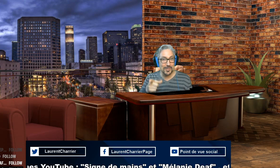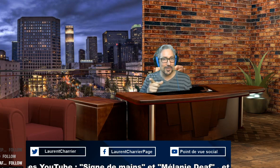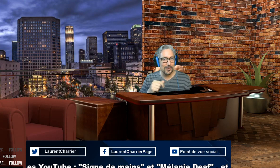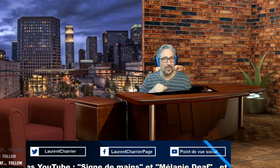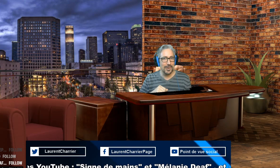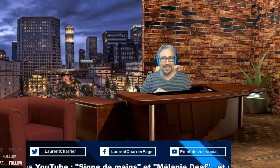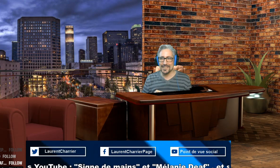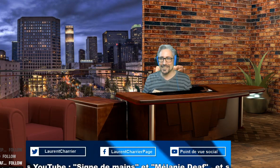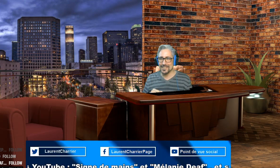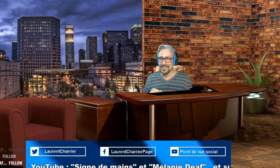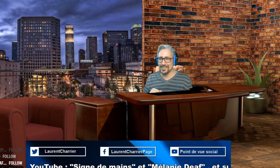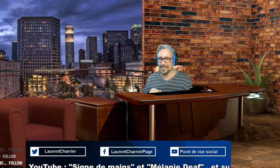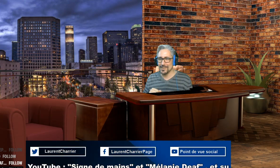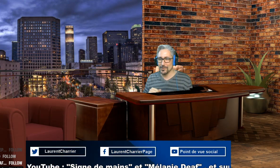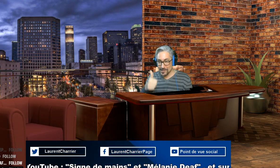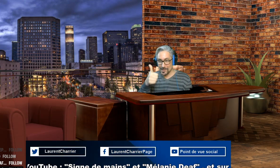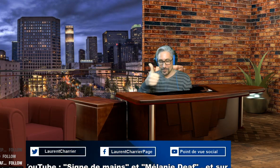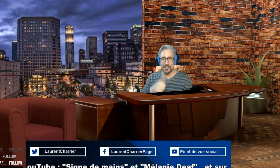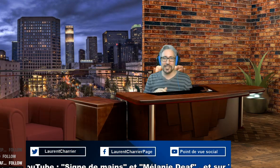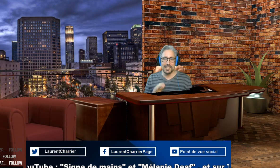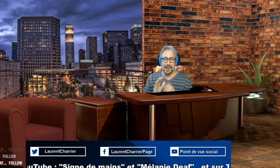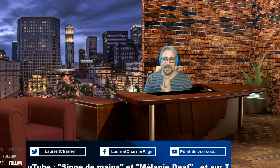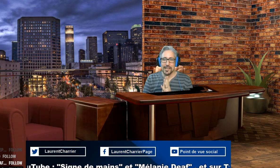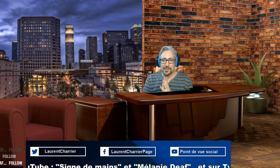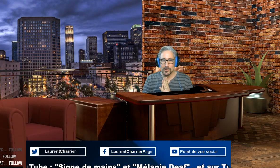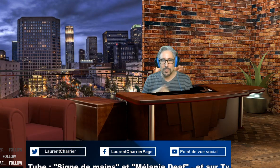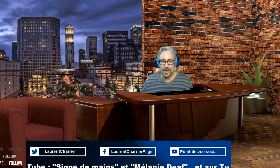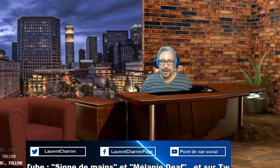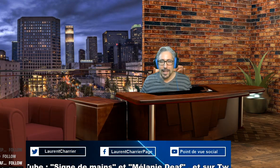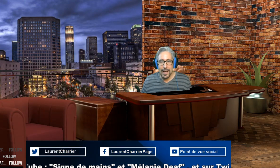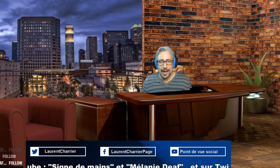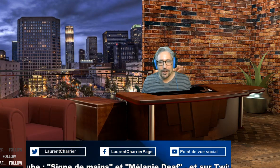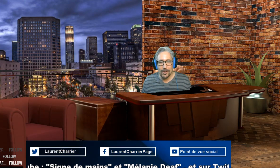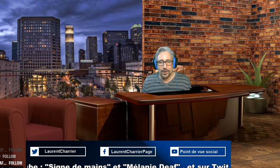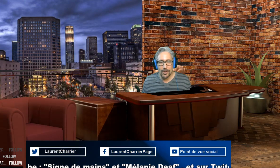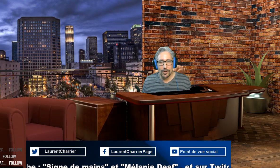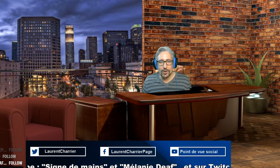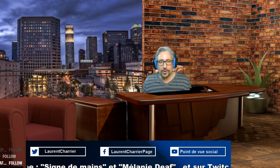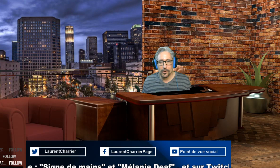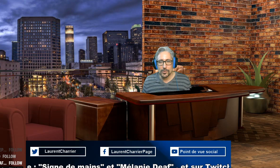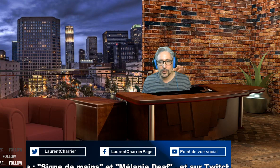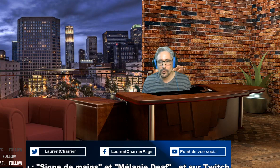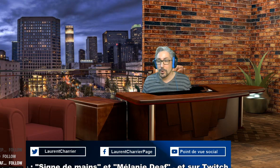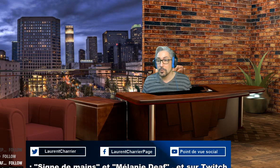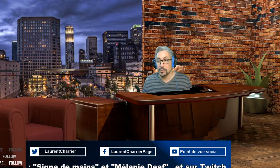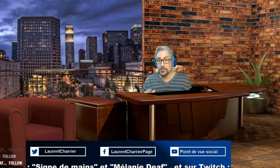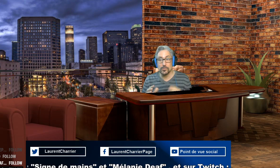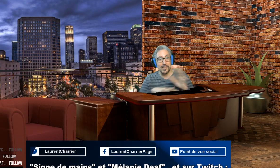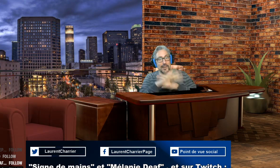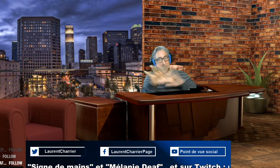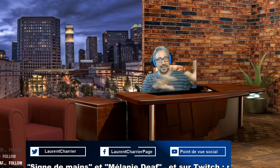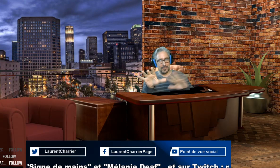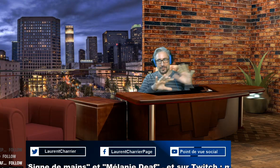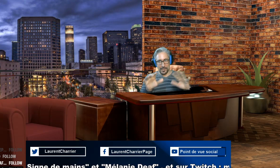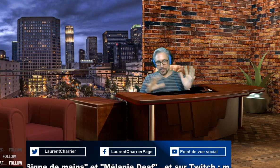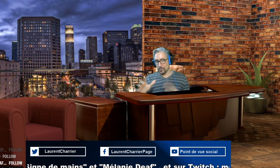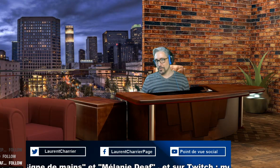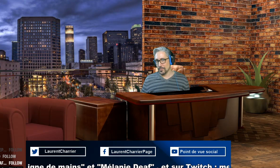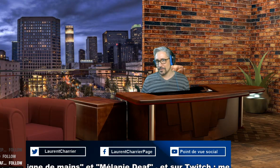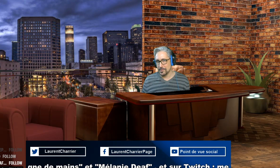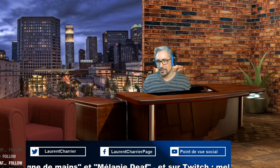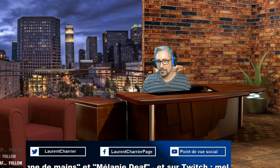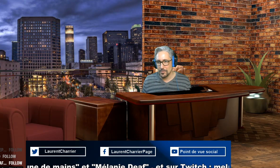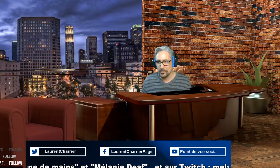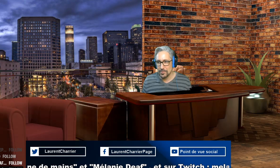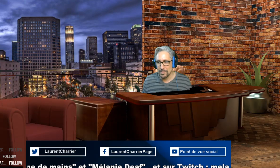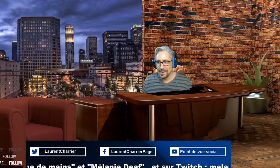Est-ce qu'on m'entend ou pas? Oui, c'est bon, génial, super. Alors, ce soir, donc, vous êtes tous là, voilà, il y a beaucoup de